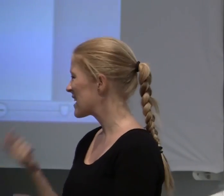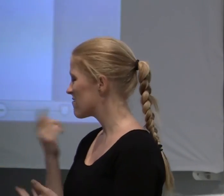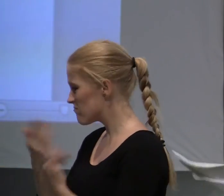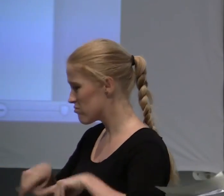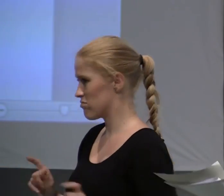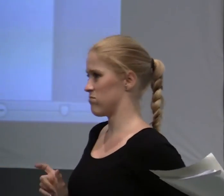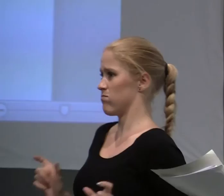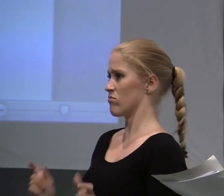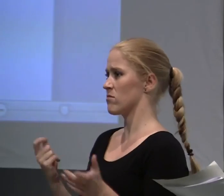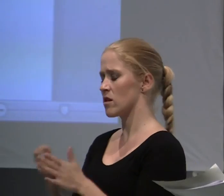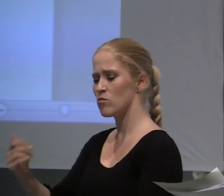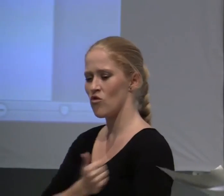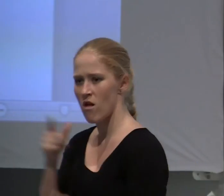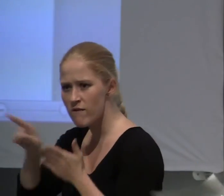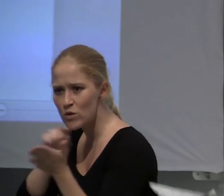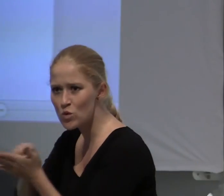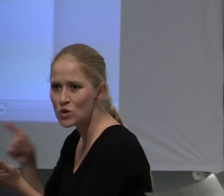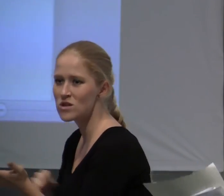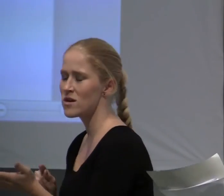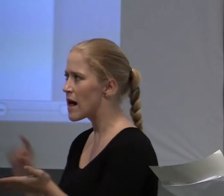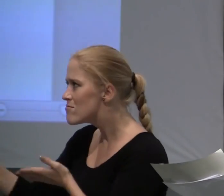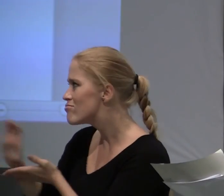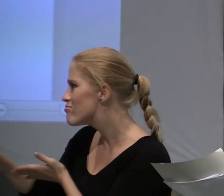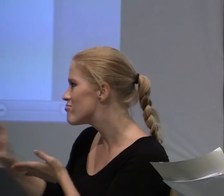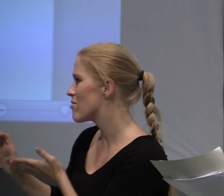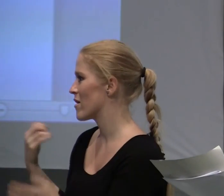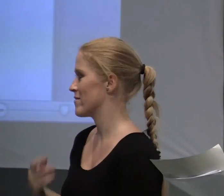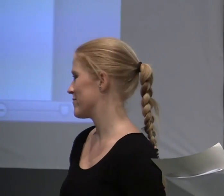se nepsali vyšší stupně podpůrných opatření, než je potřeba.